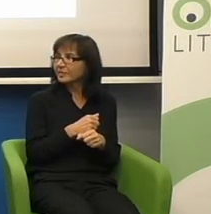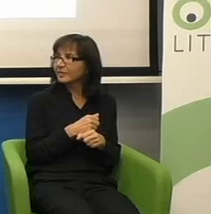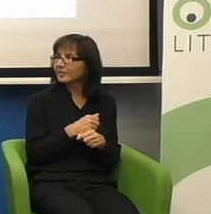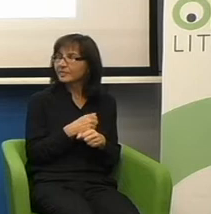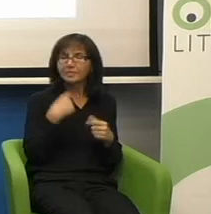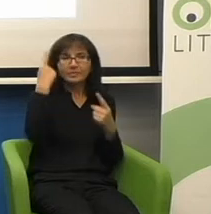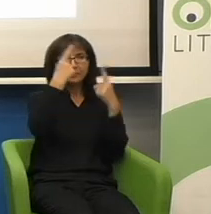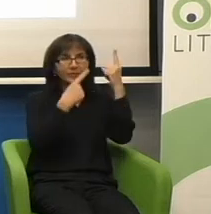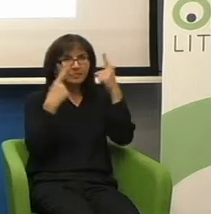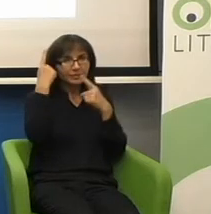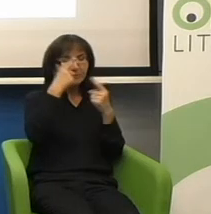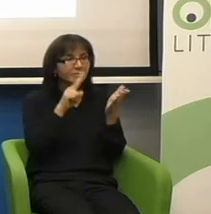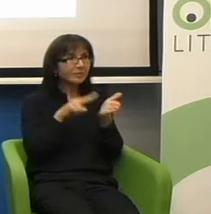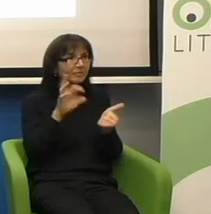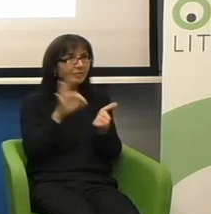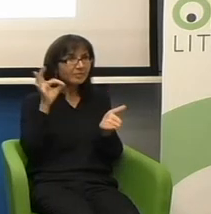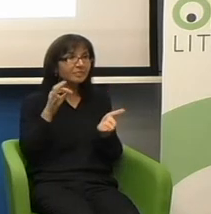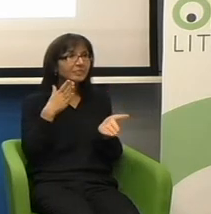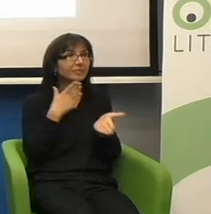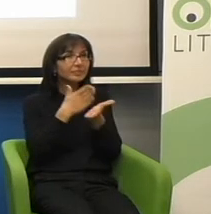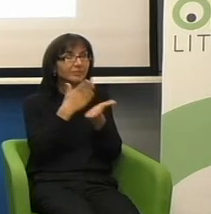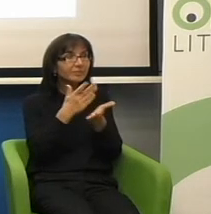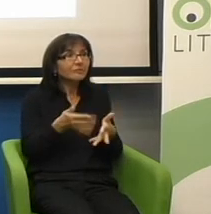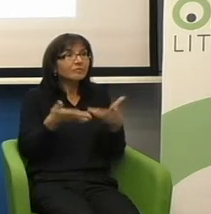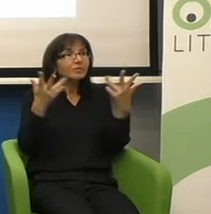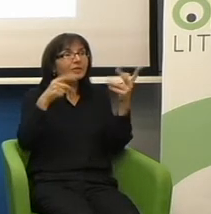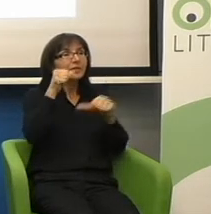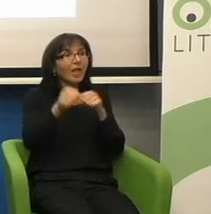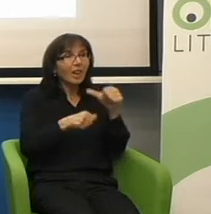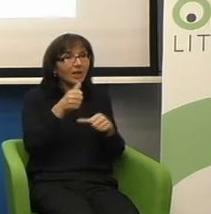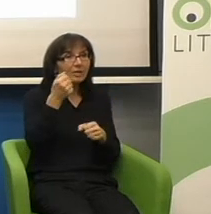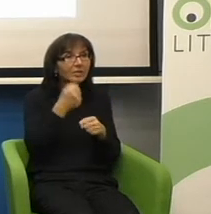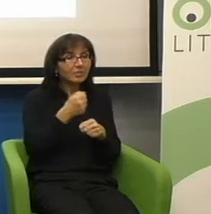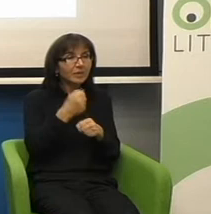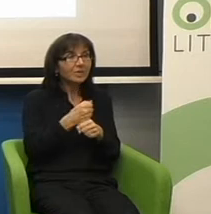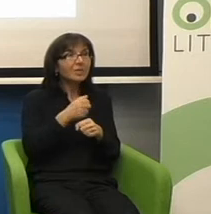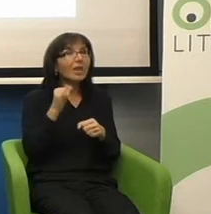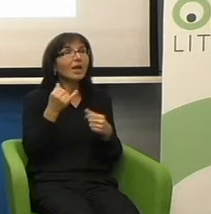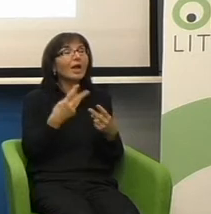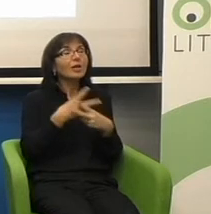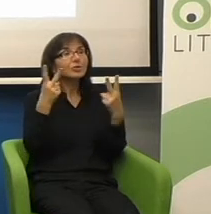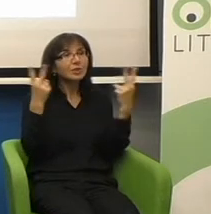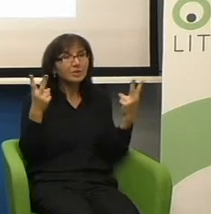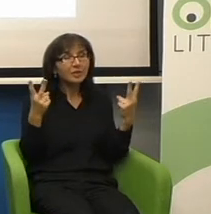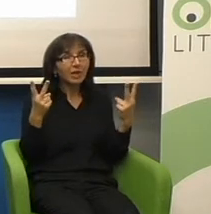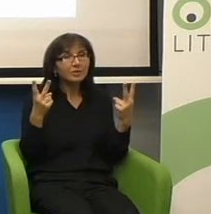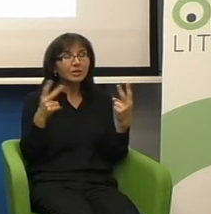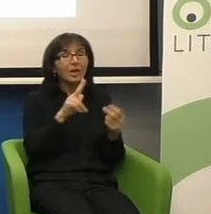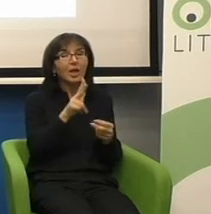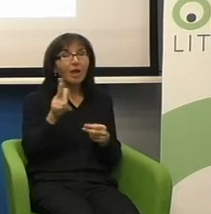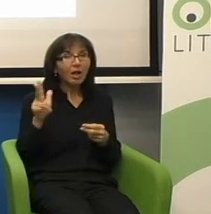Ja myślę, że tu na pewno nam pomaga wiele lat pracy jako dziennikarza, tak? Każdy z nas